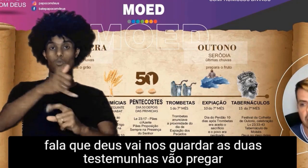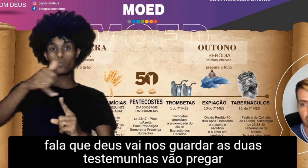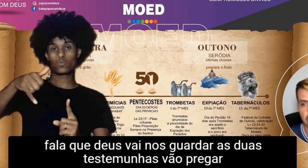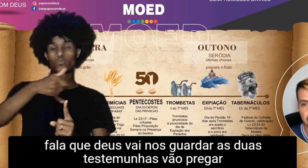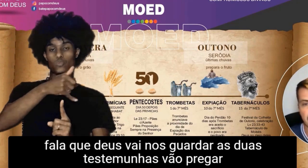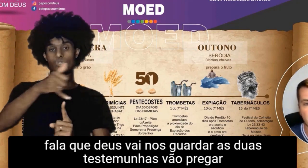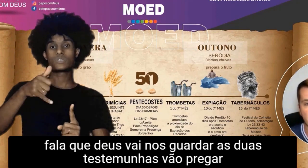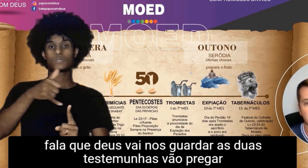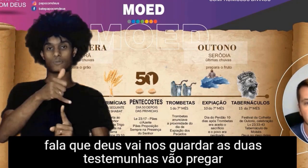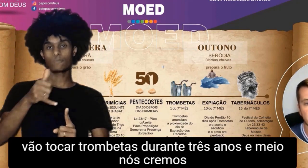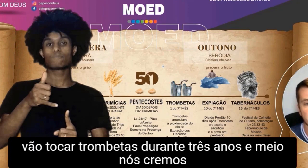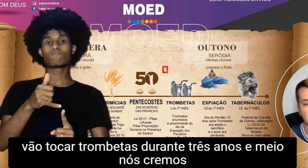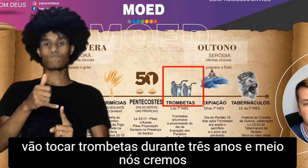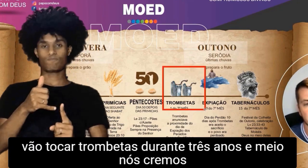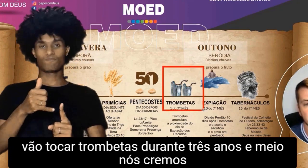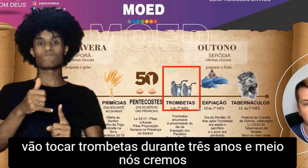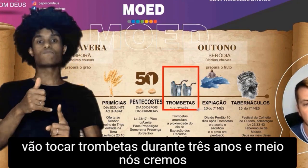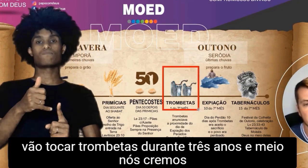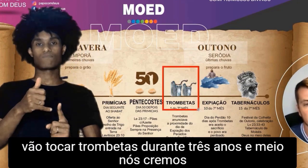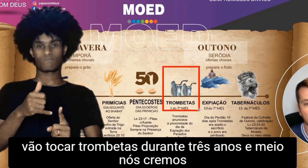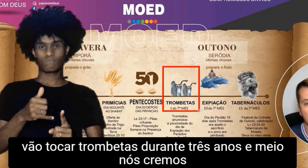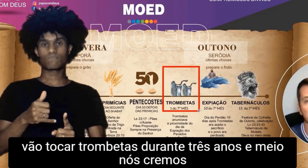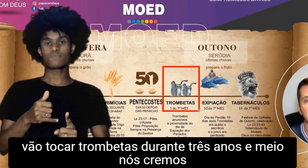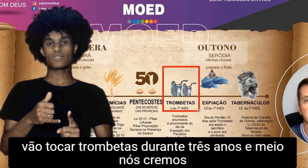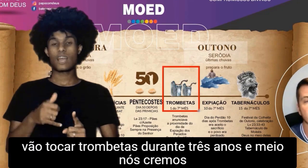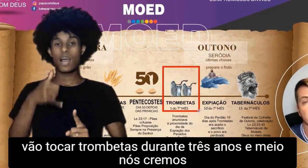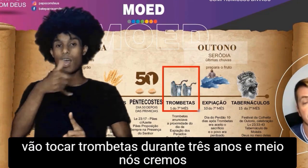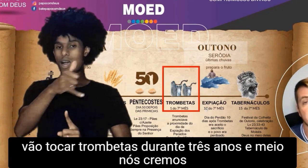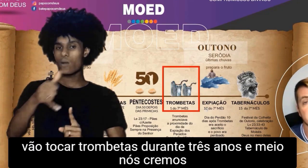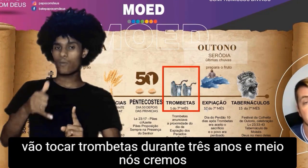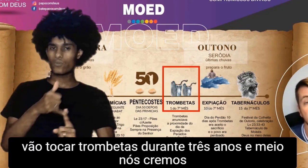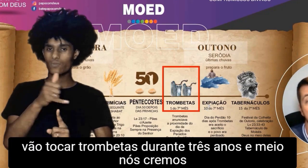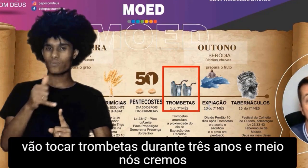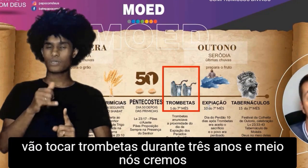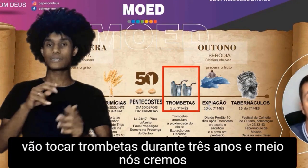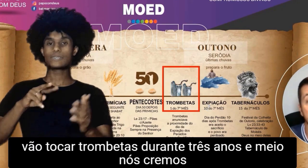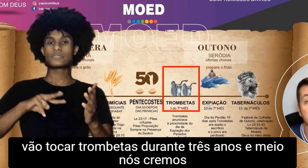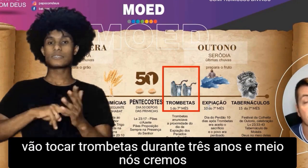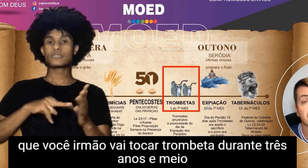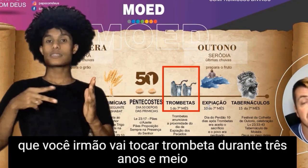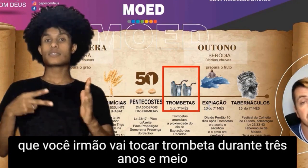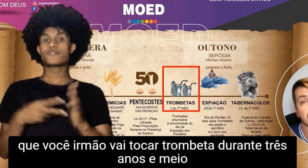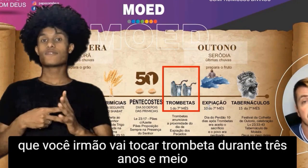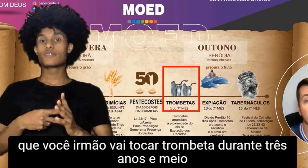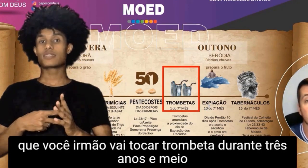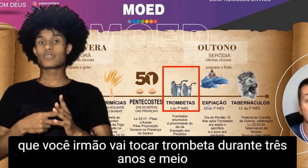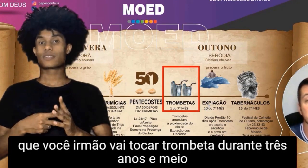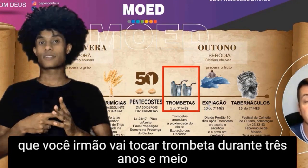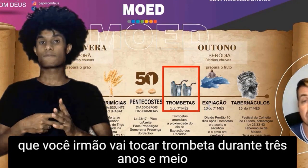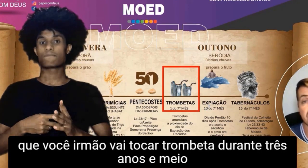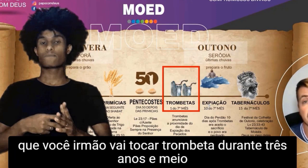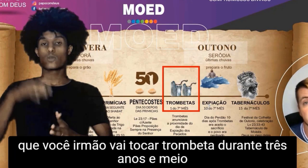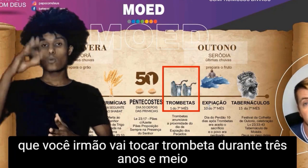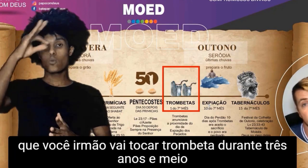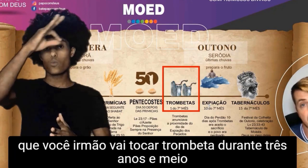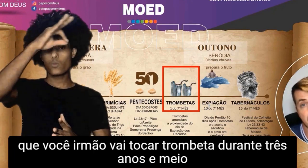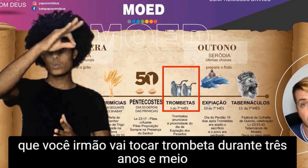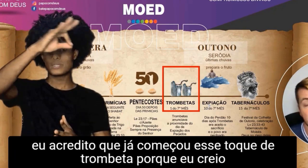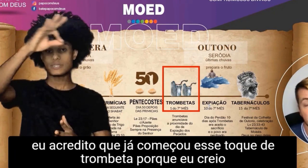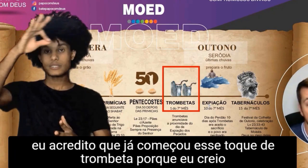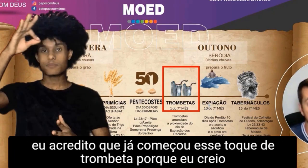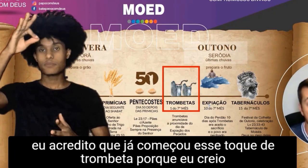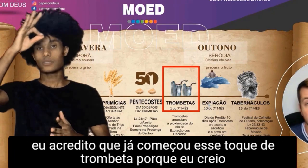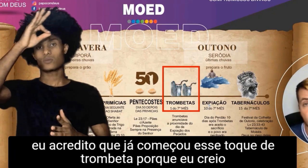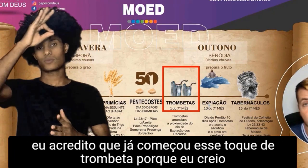testemunhas vão pregar, né, vão tocar trombetas durante 3 anos e meio. Nós queremos que você, irmão, vai tocar trombeta durante 3 anos e